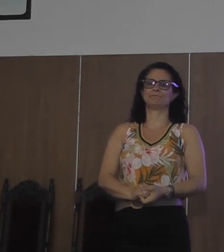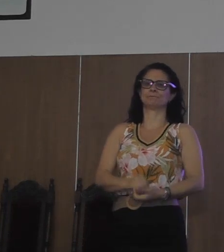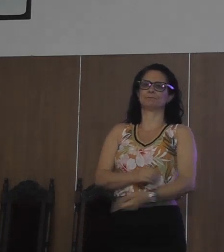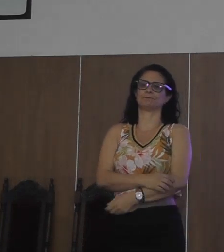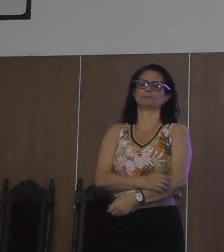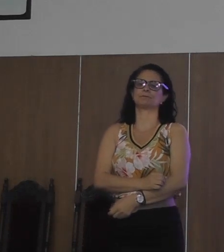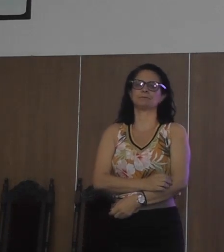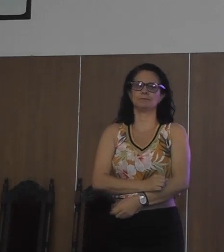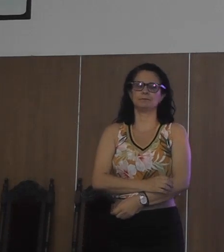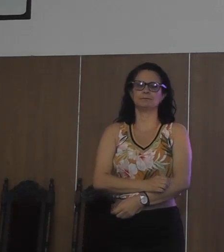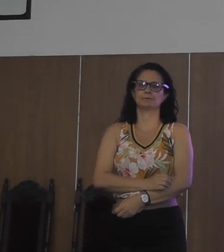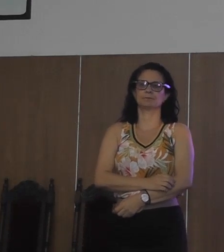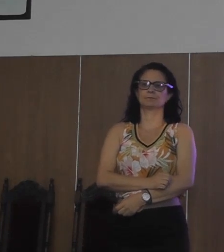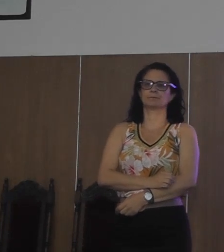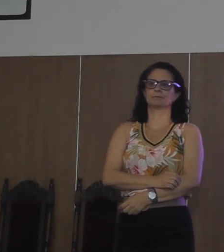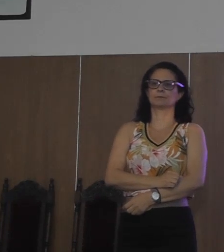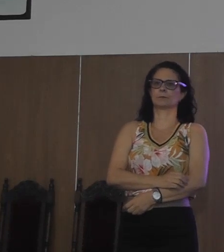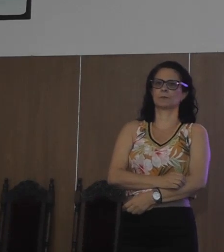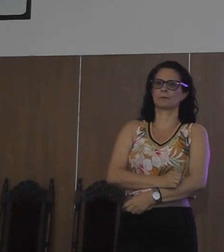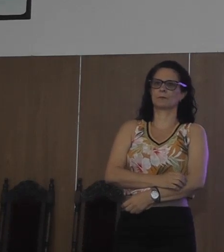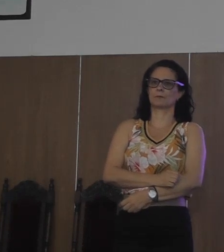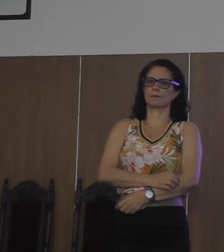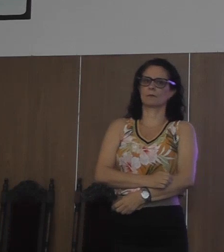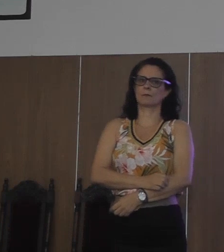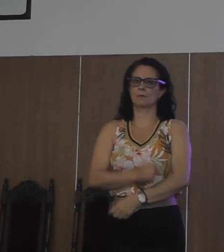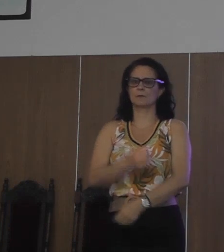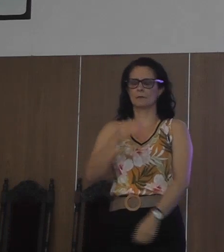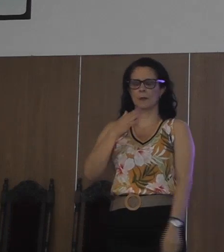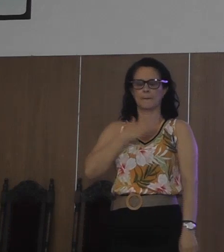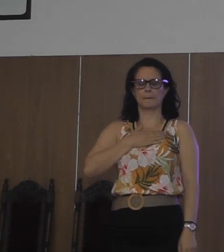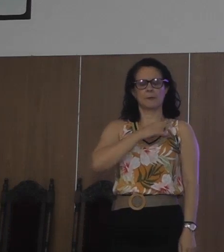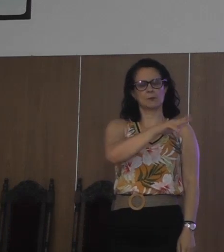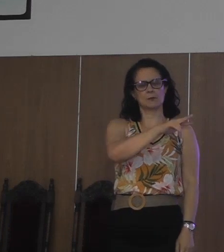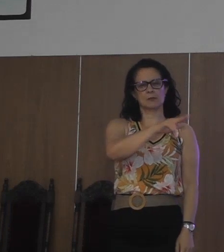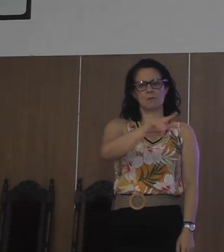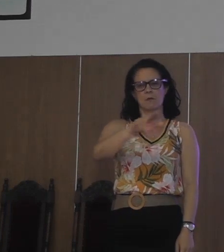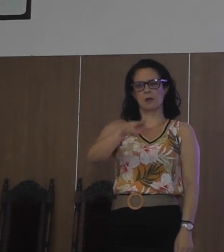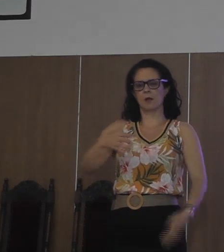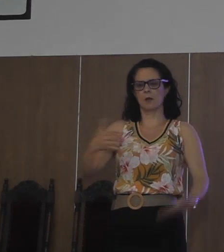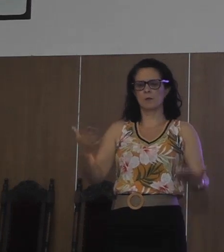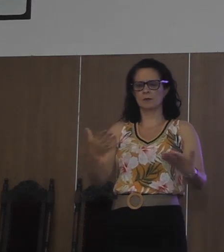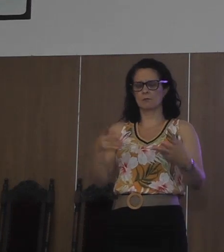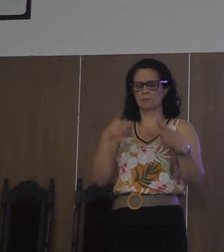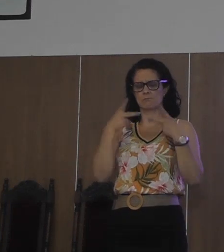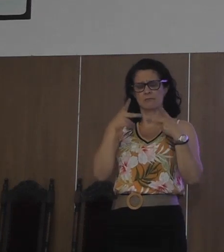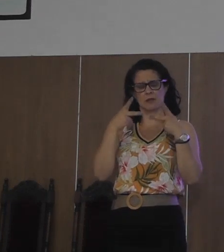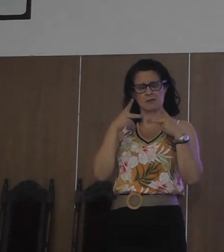Meus irmãos, nessa breve reflexão que será feita aqui nessa noite,